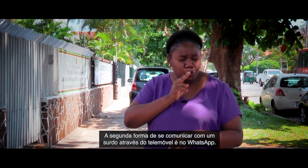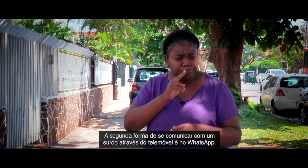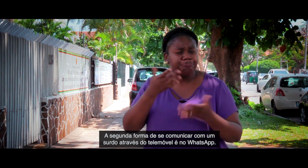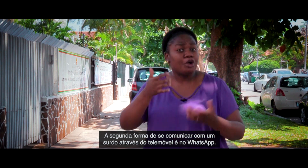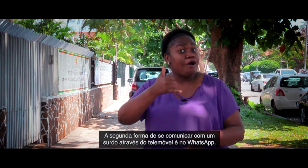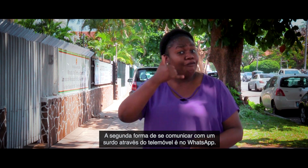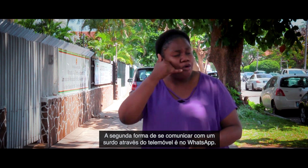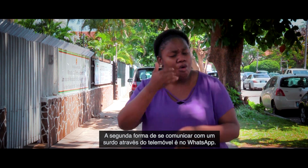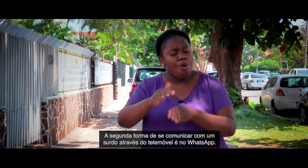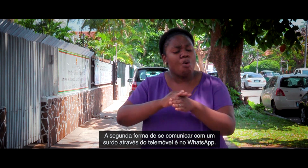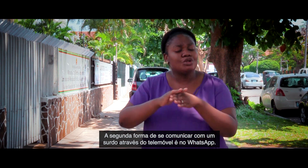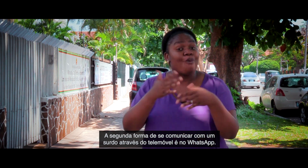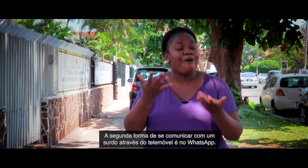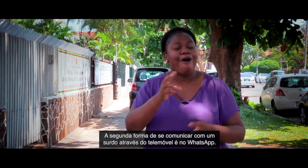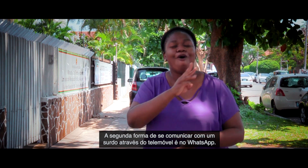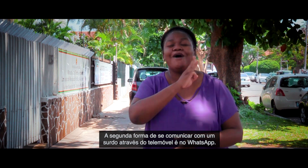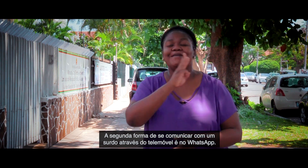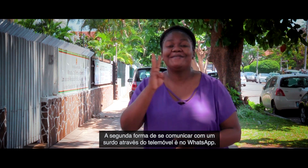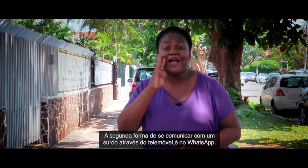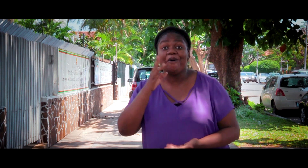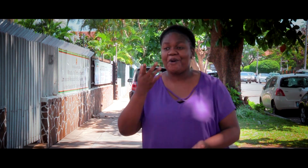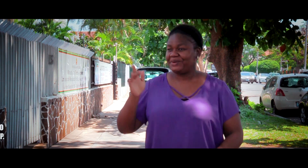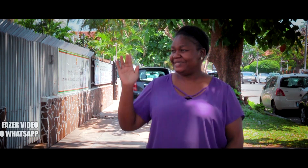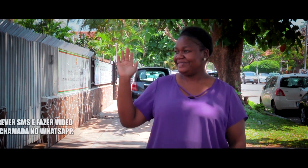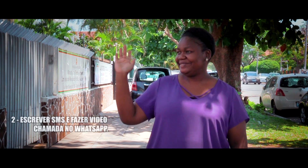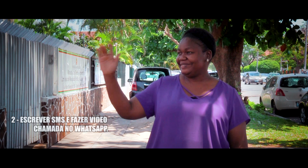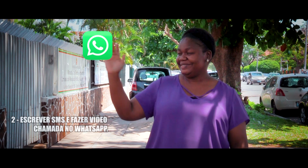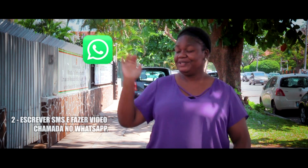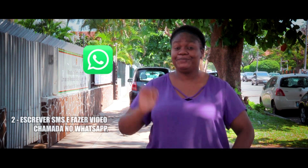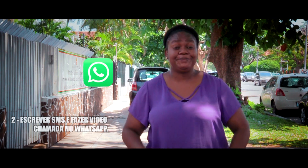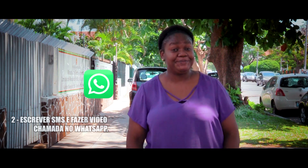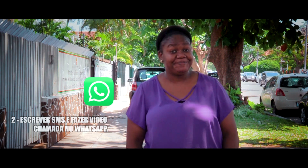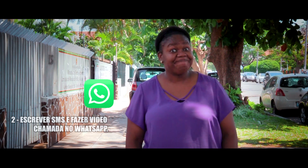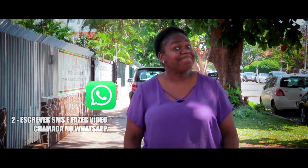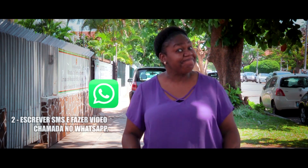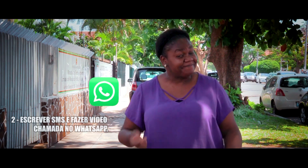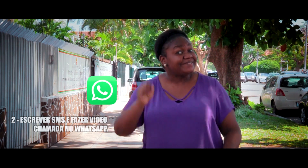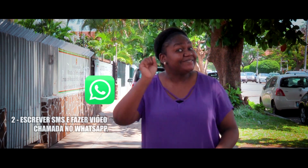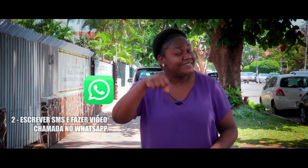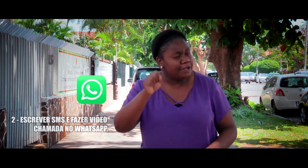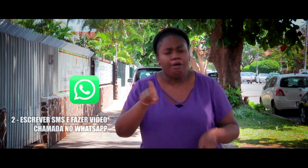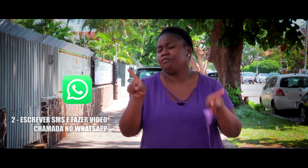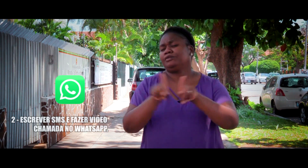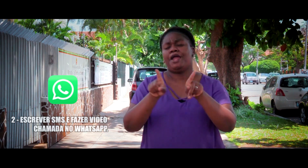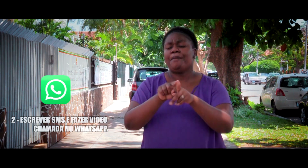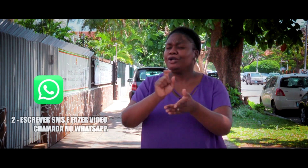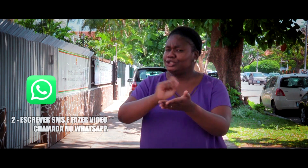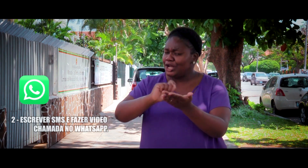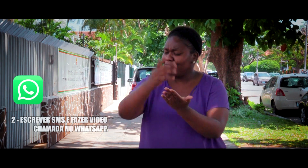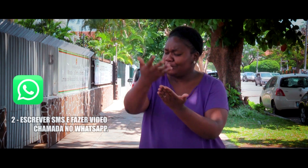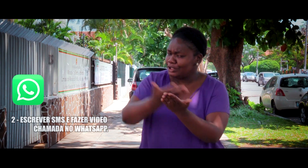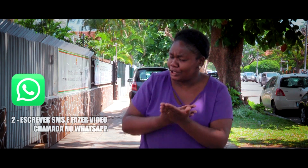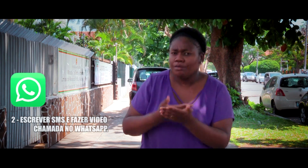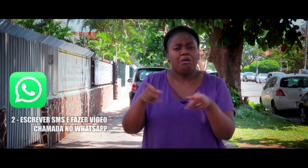um surdo através do telemóvel é no WhatsApp. Sim, com este aplicativo, podemos também escrever